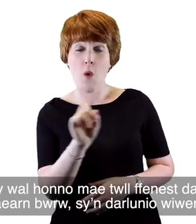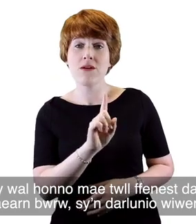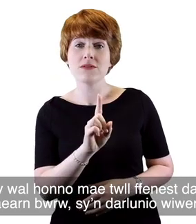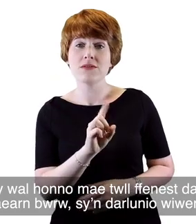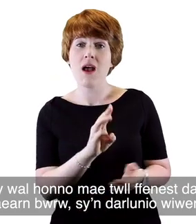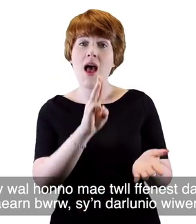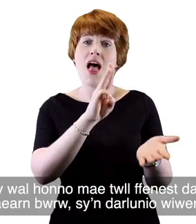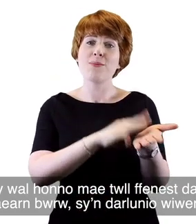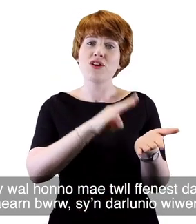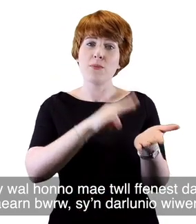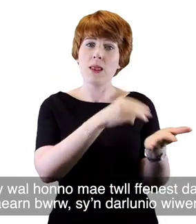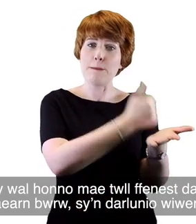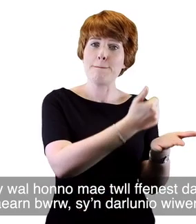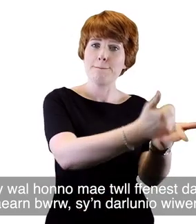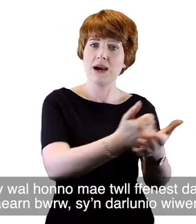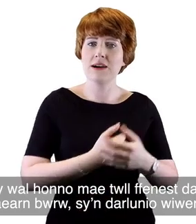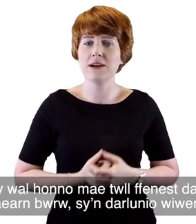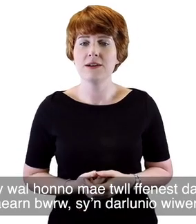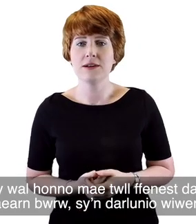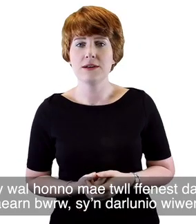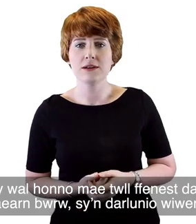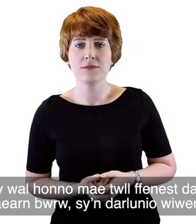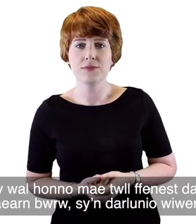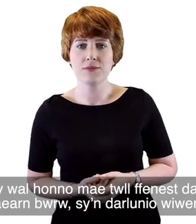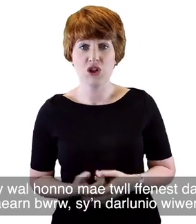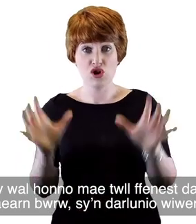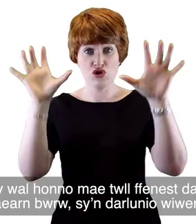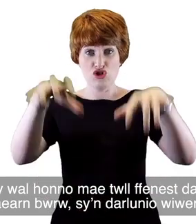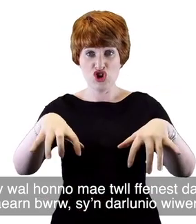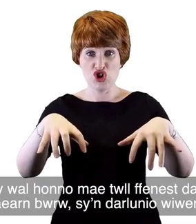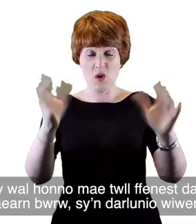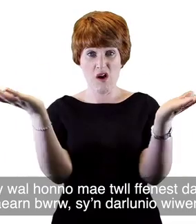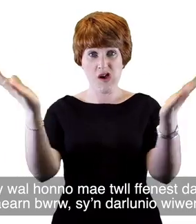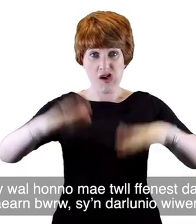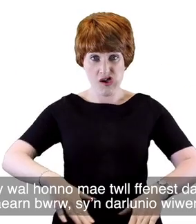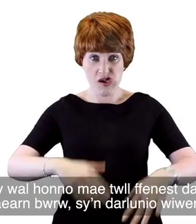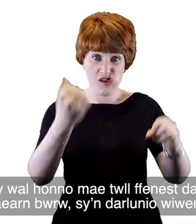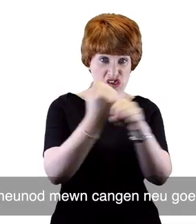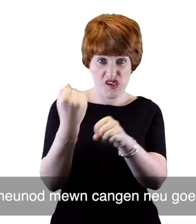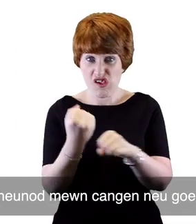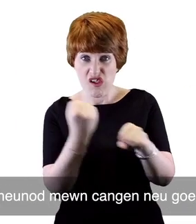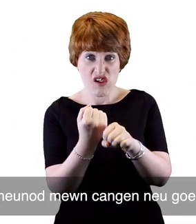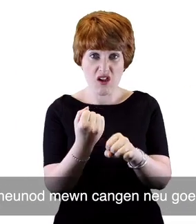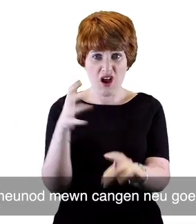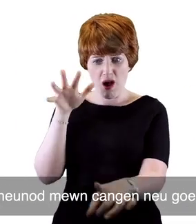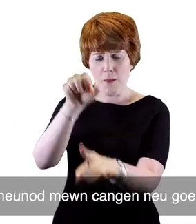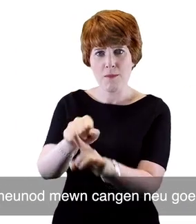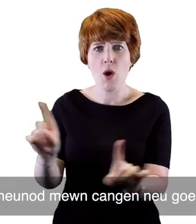honno, mae twll ffenast gyda gratin haearn bwrw sy'n darlunio wiwerod a pheinod mewn cangen neu